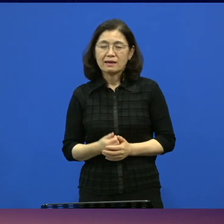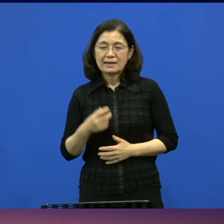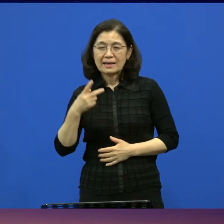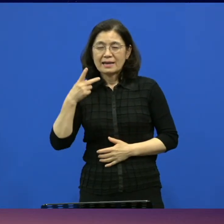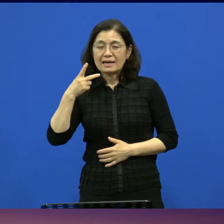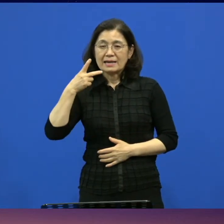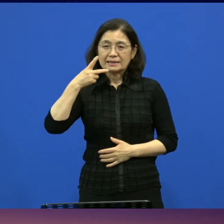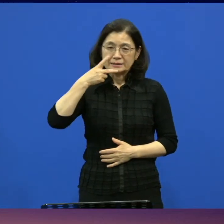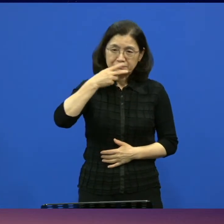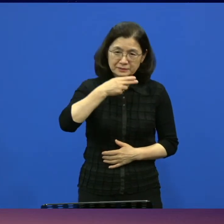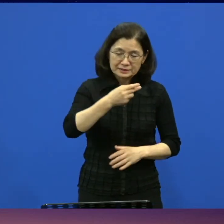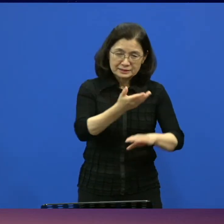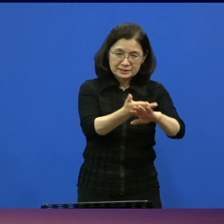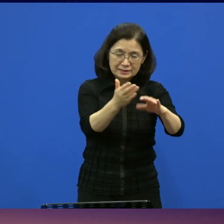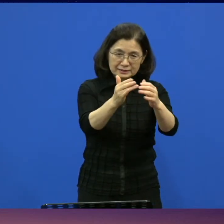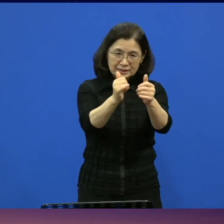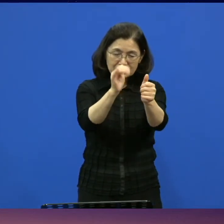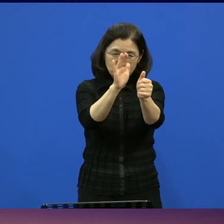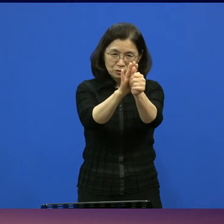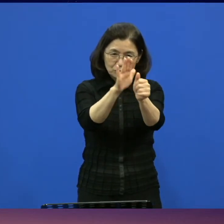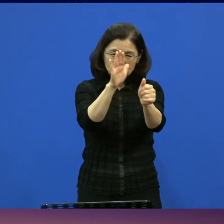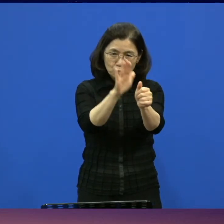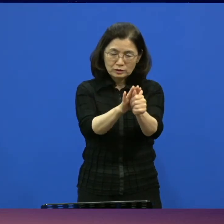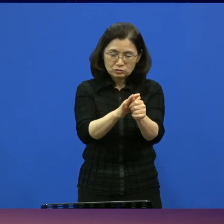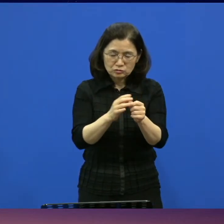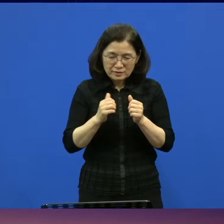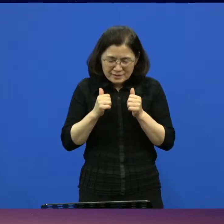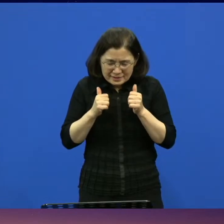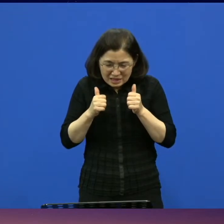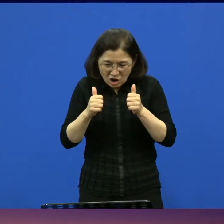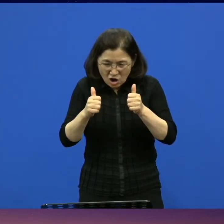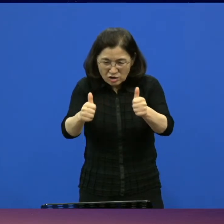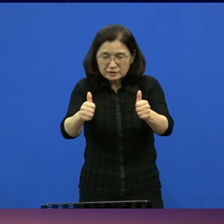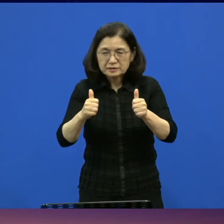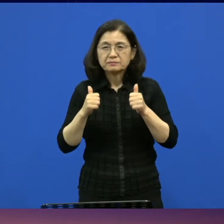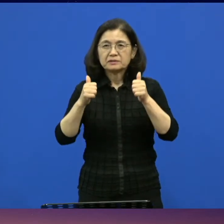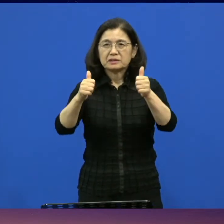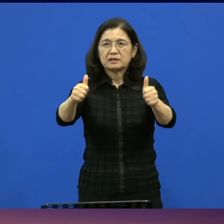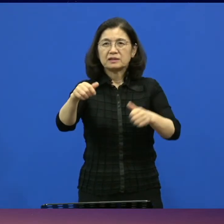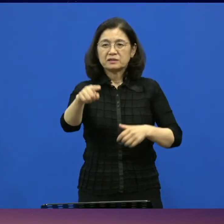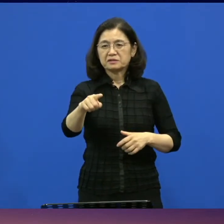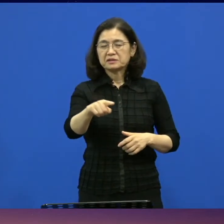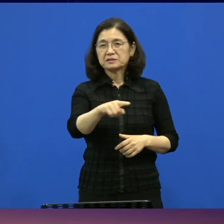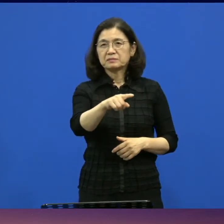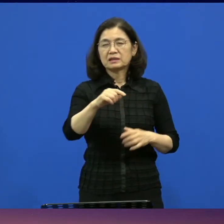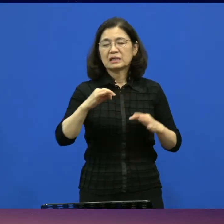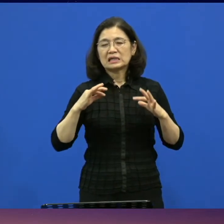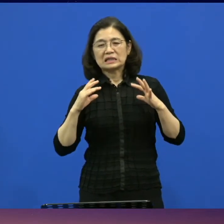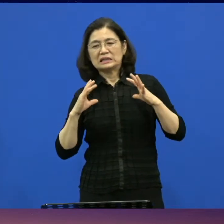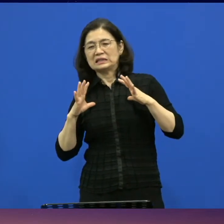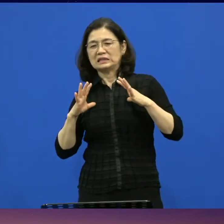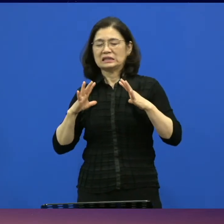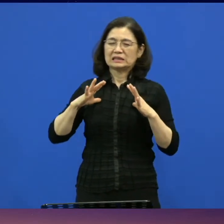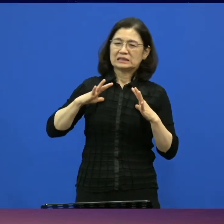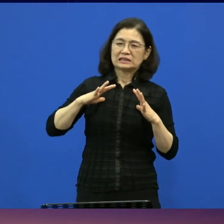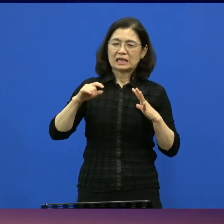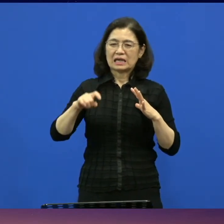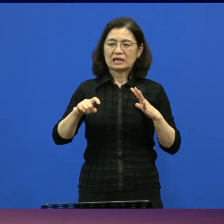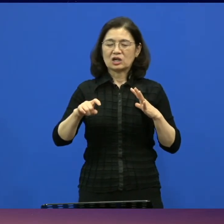구제와 이런 종교적 열심들이 클리어가 돼가지고 다른 사람들을 그냥 공격하고, 그냥